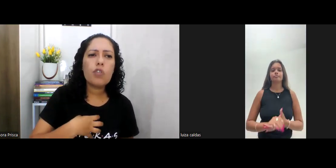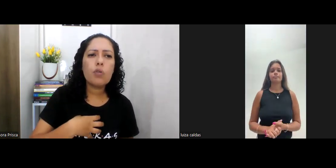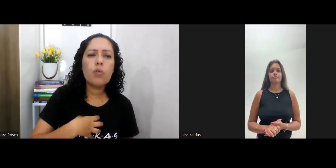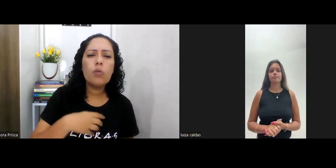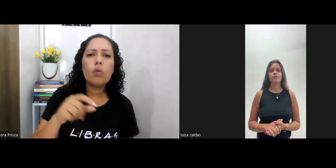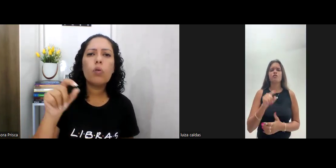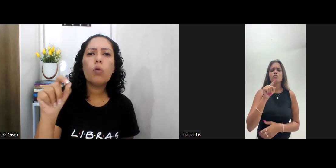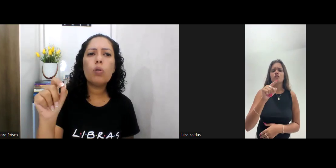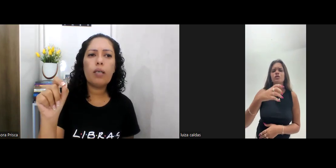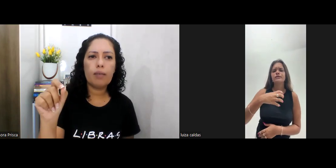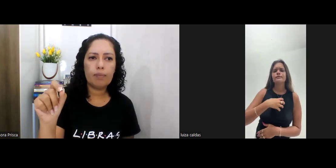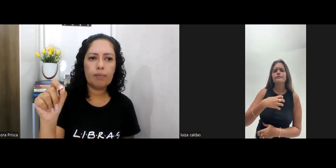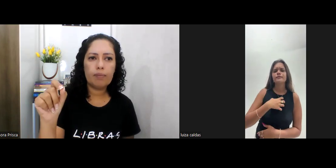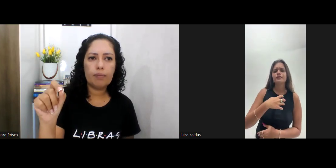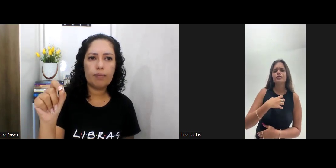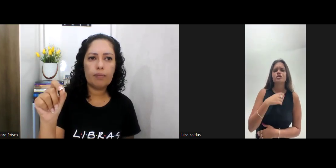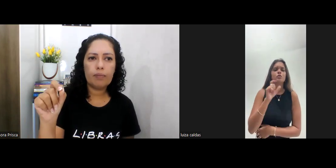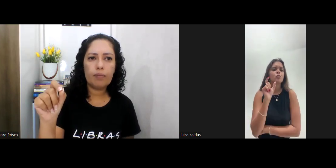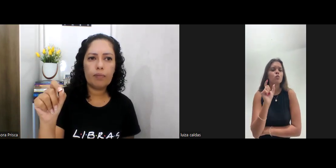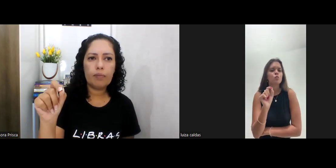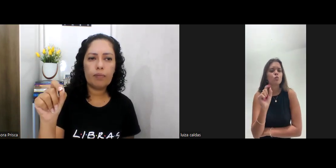está sentindo o quê?